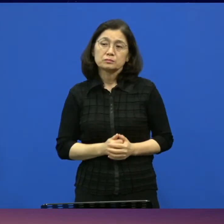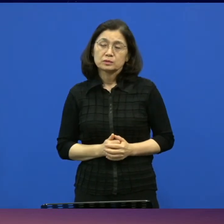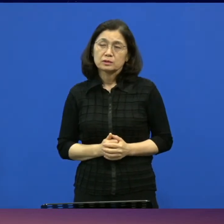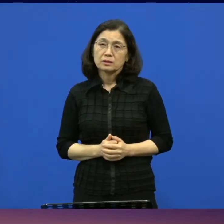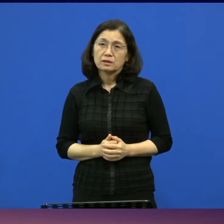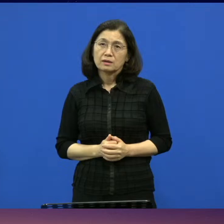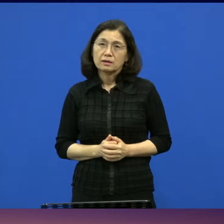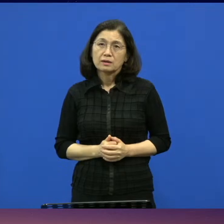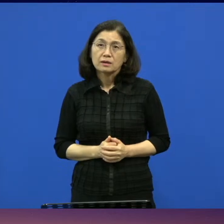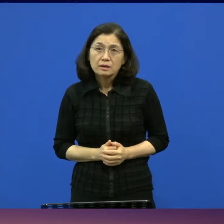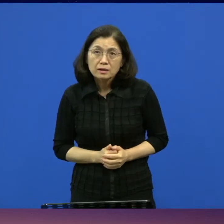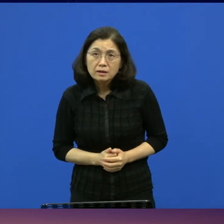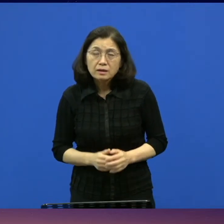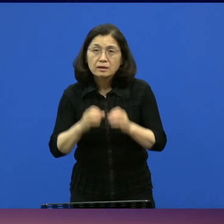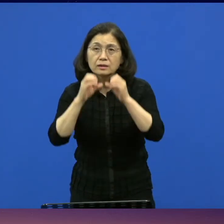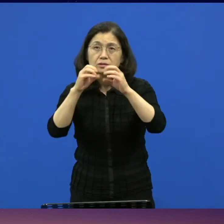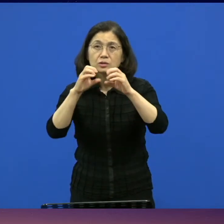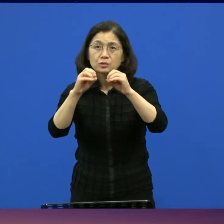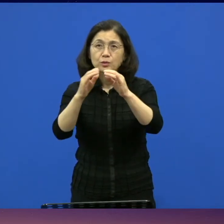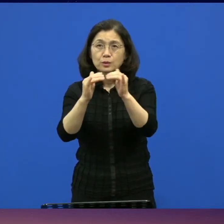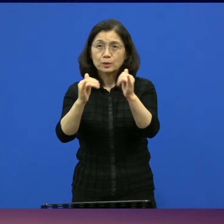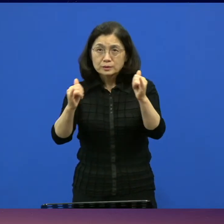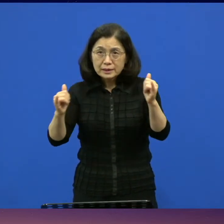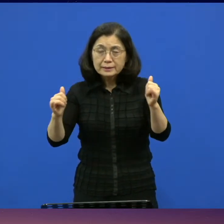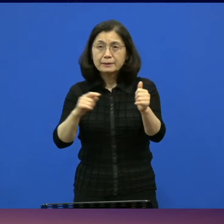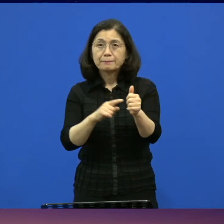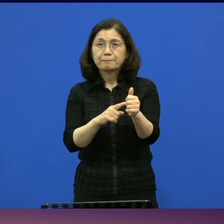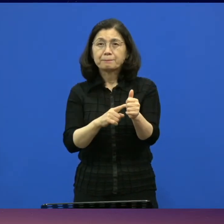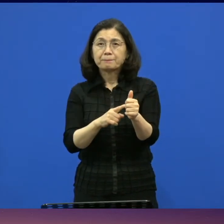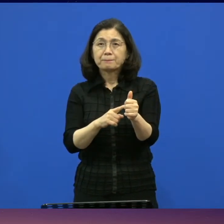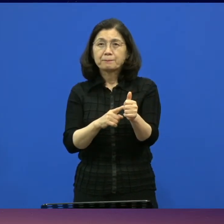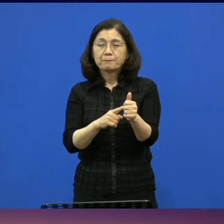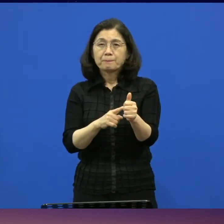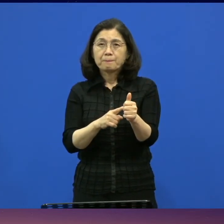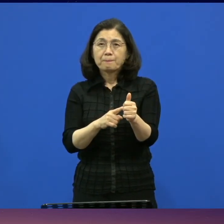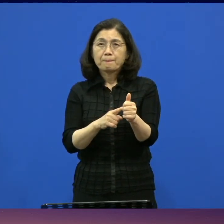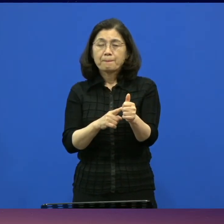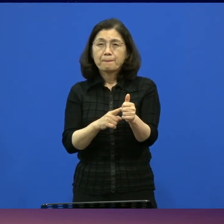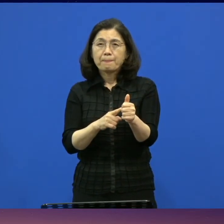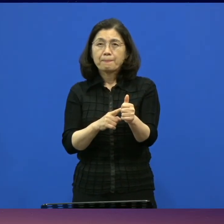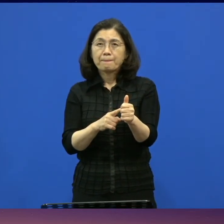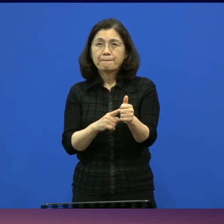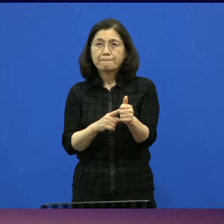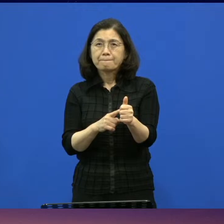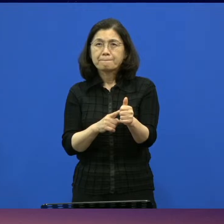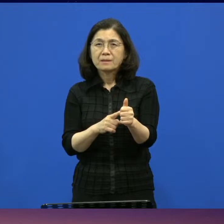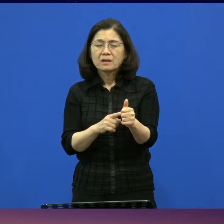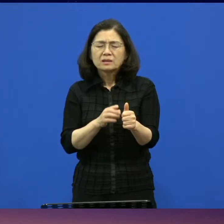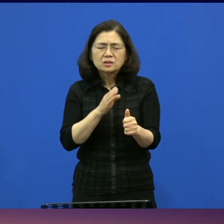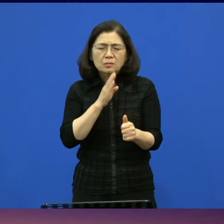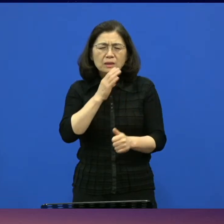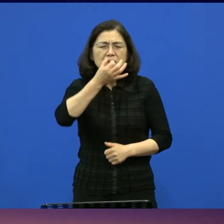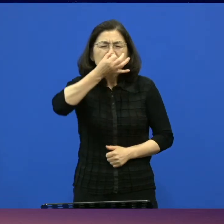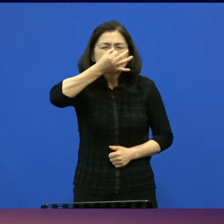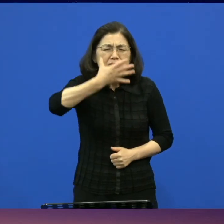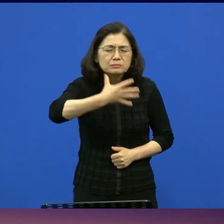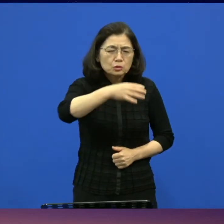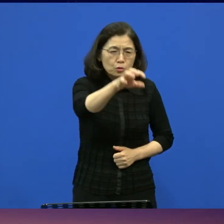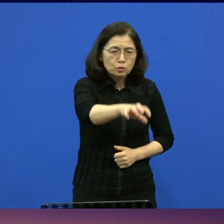우리 선교사님들이나 이런 분들은 우리 이 정말 그 광야 같은 데서 복음을